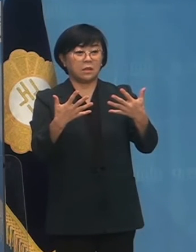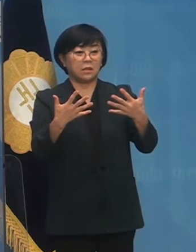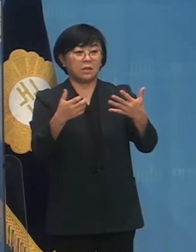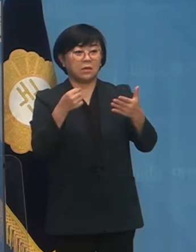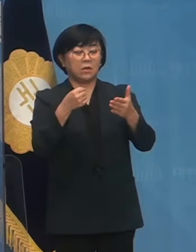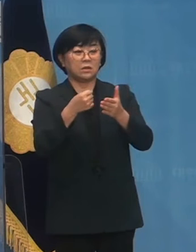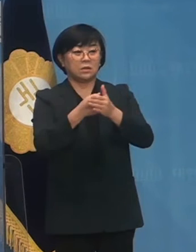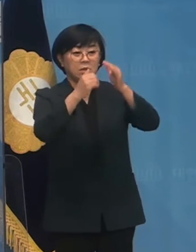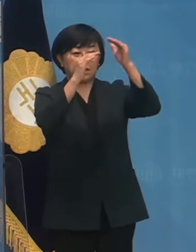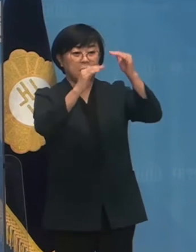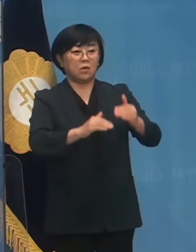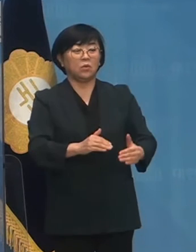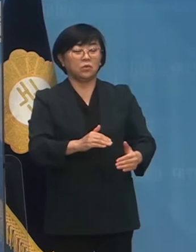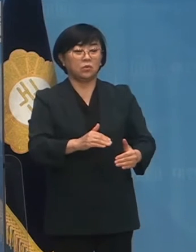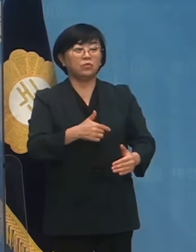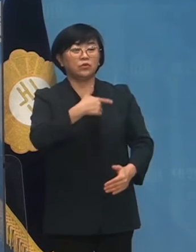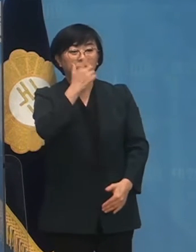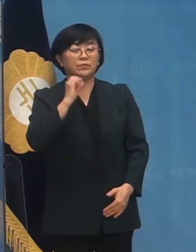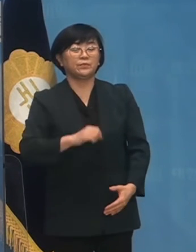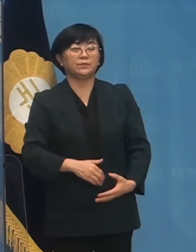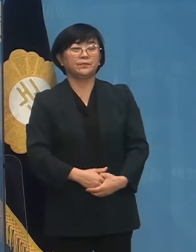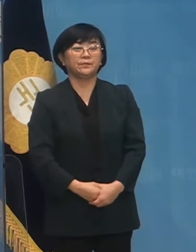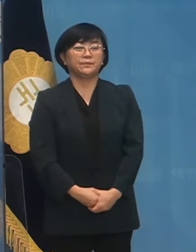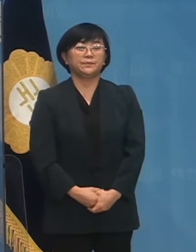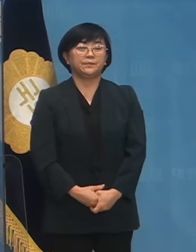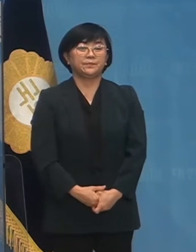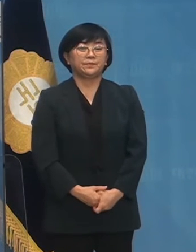확정된 내용이 부족했습니다.